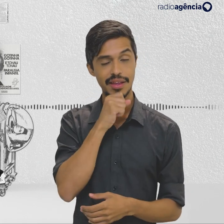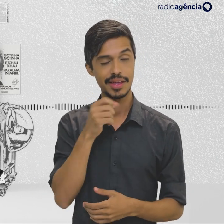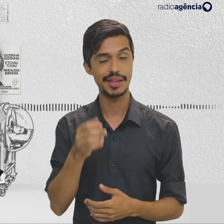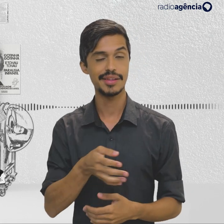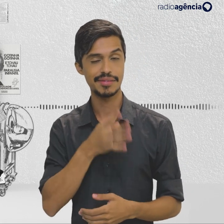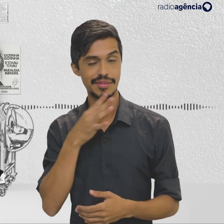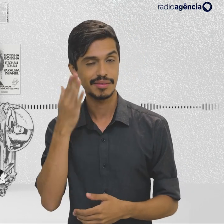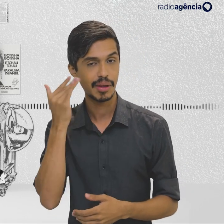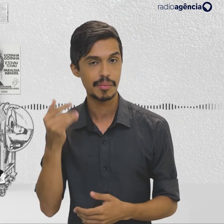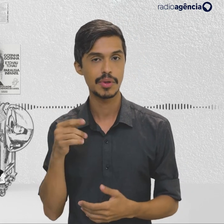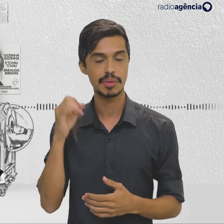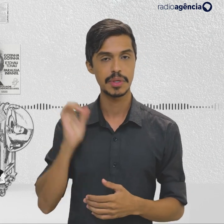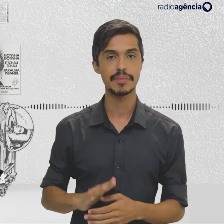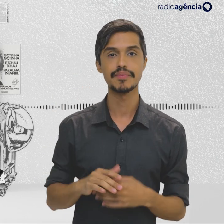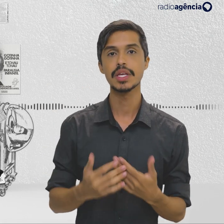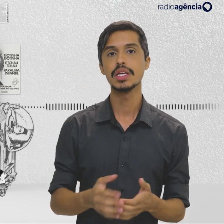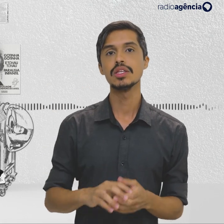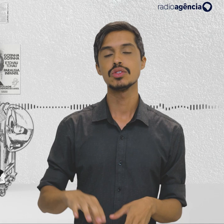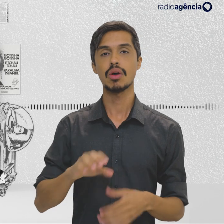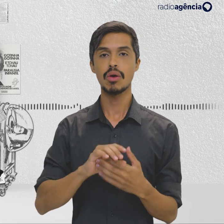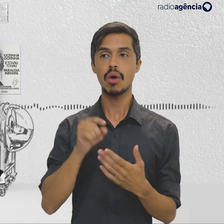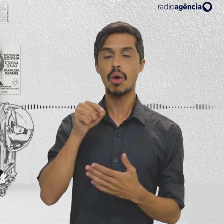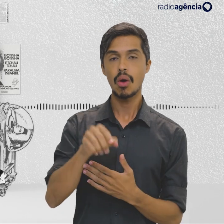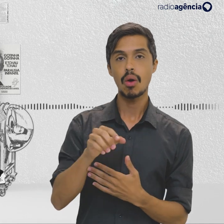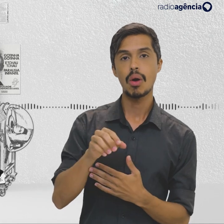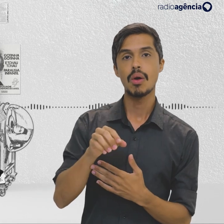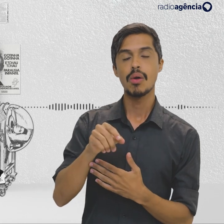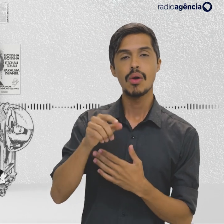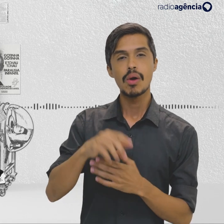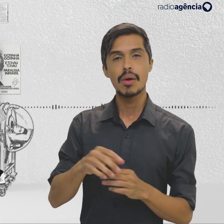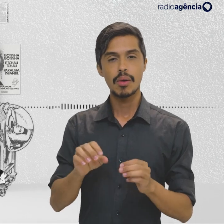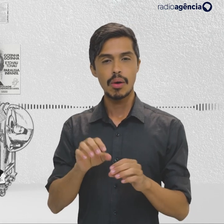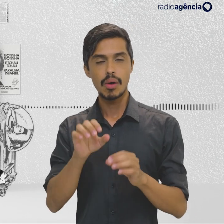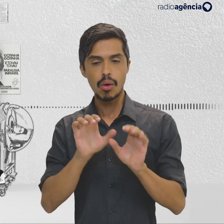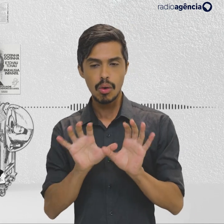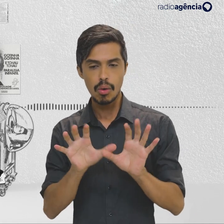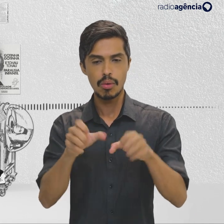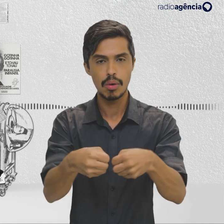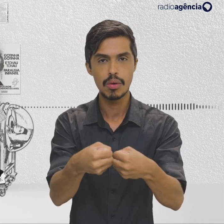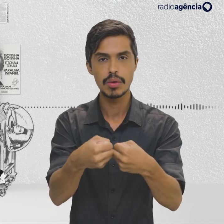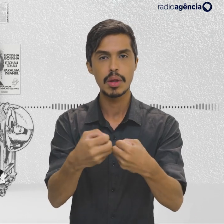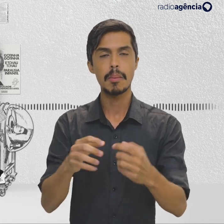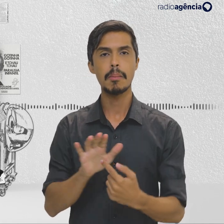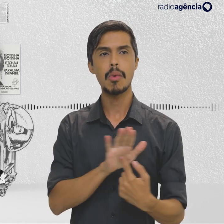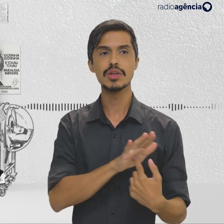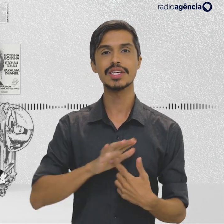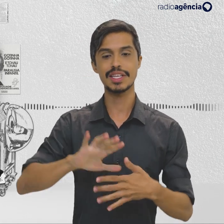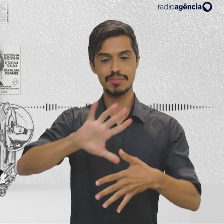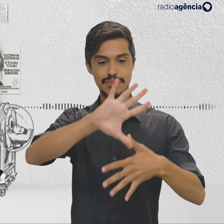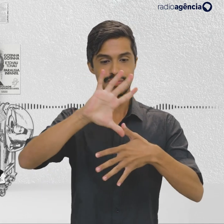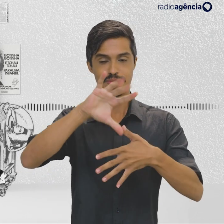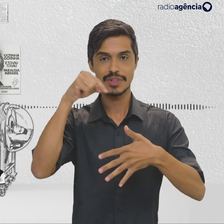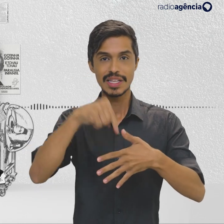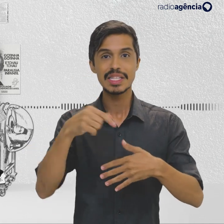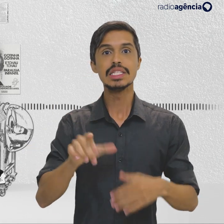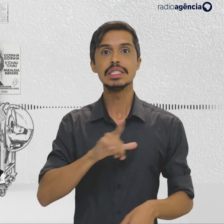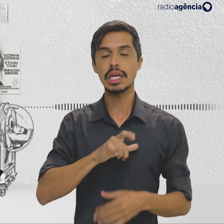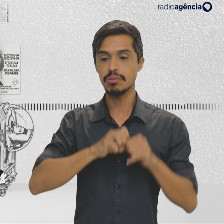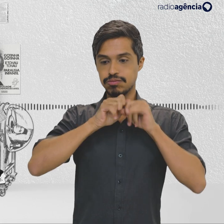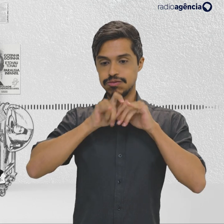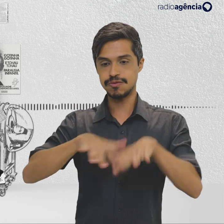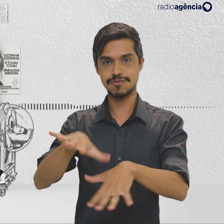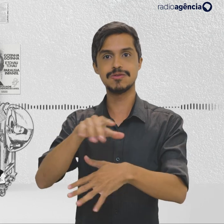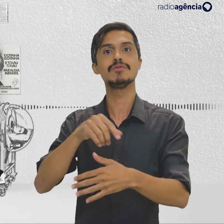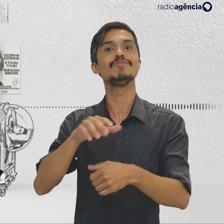publicado em Julho pela Organização Mundial da Saúde apontou que o continente americano está passando por um grande surto da doença este